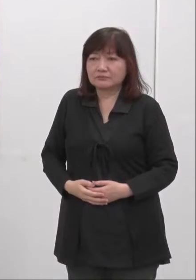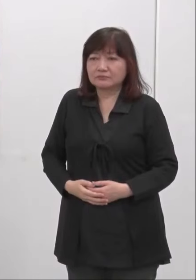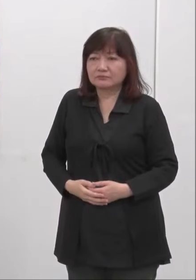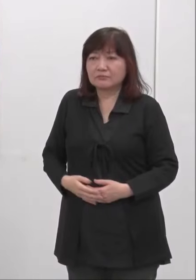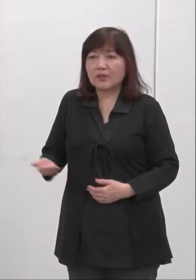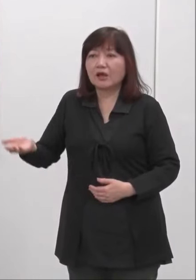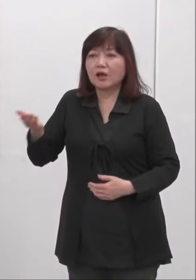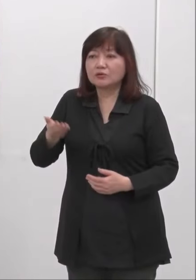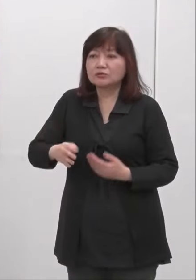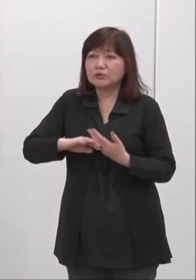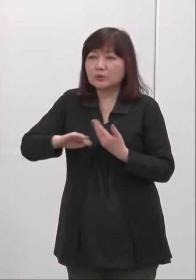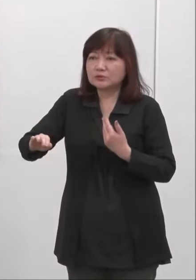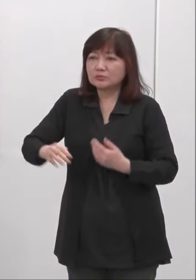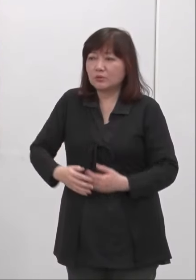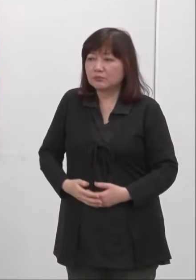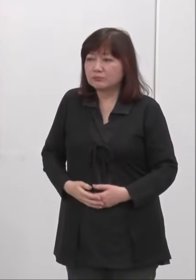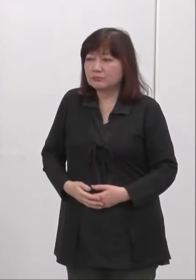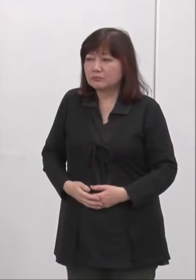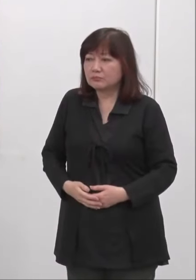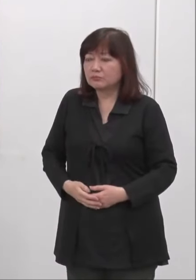はい、